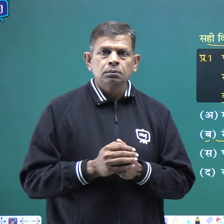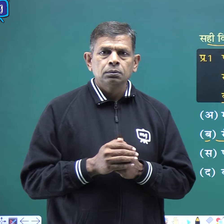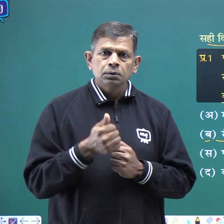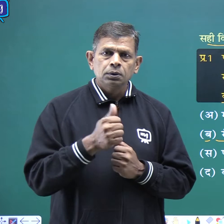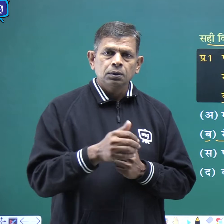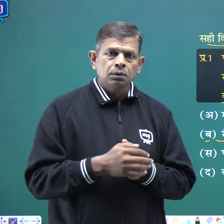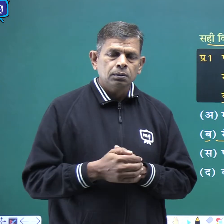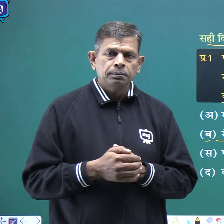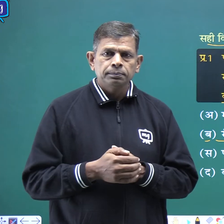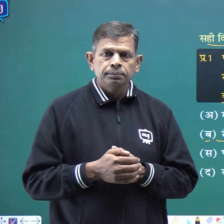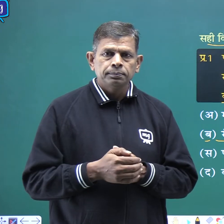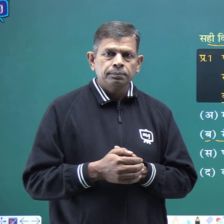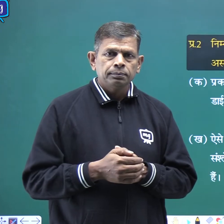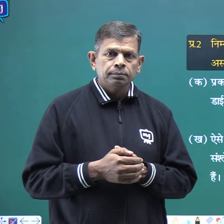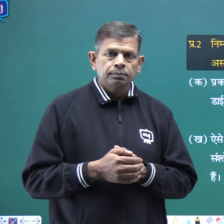ठीक है।